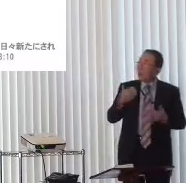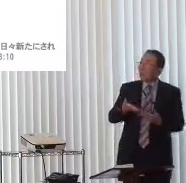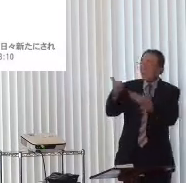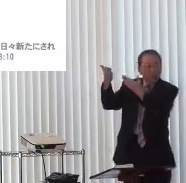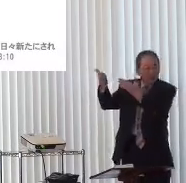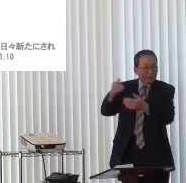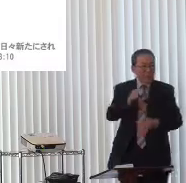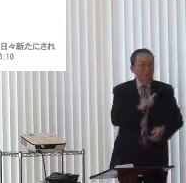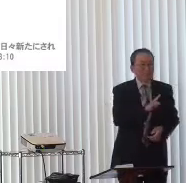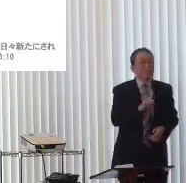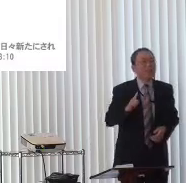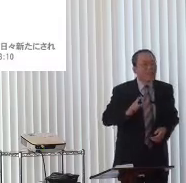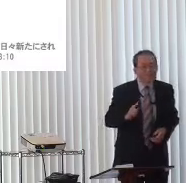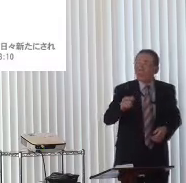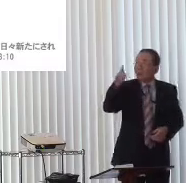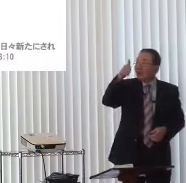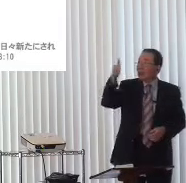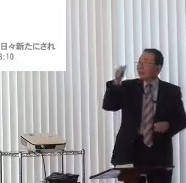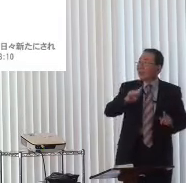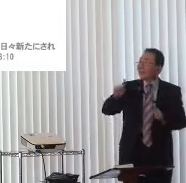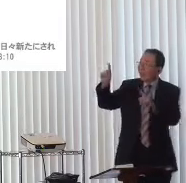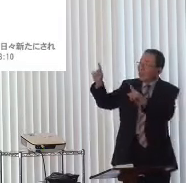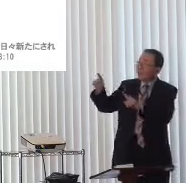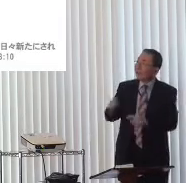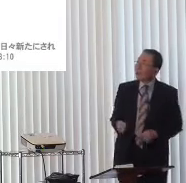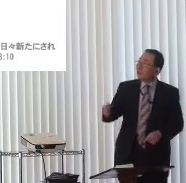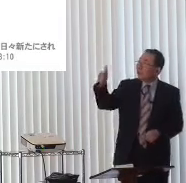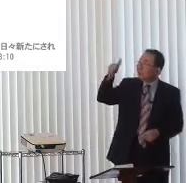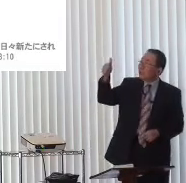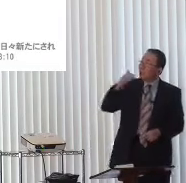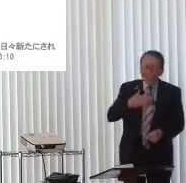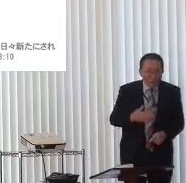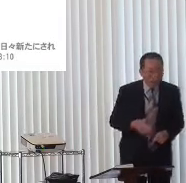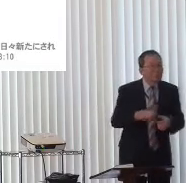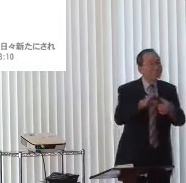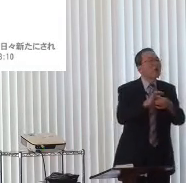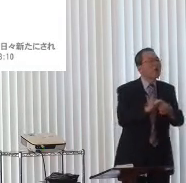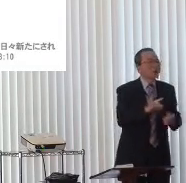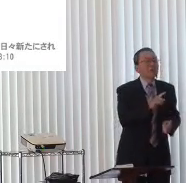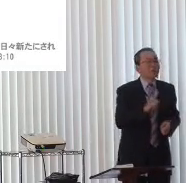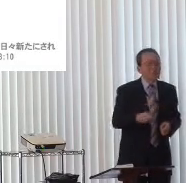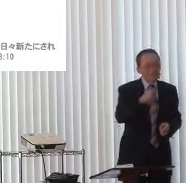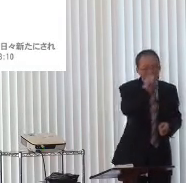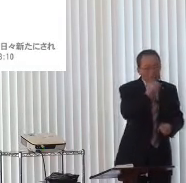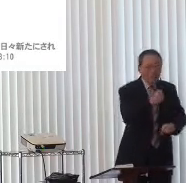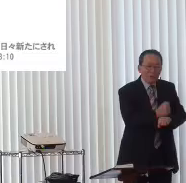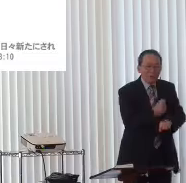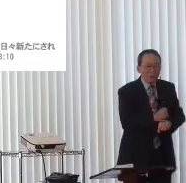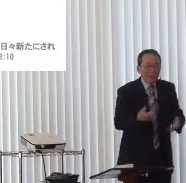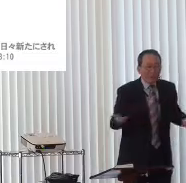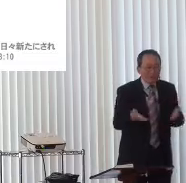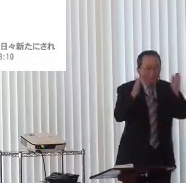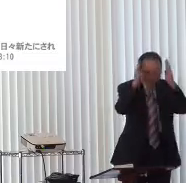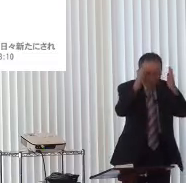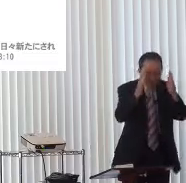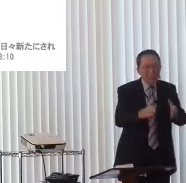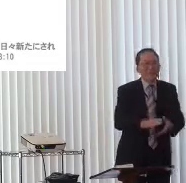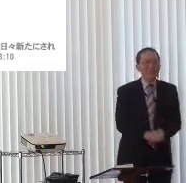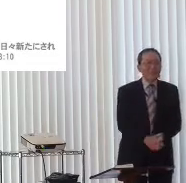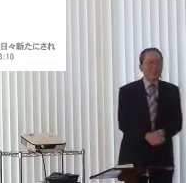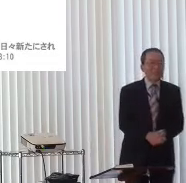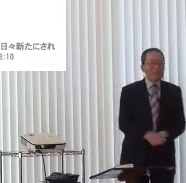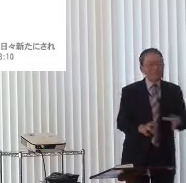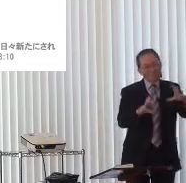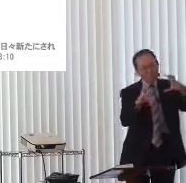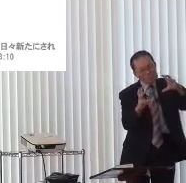日です。主に従っていく一日、主を知っていくための一日です。良い技に励むための一日であるし、そして身を